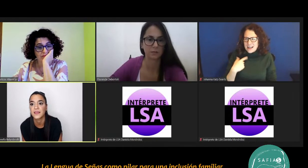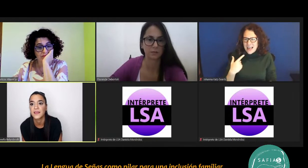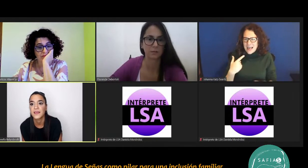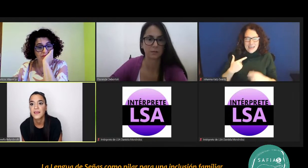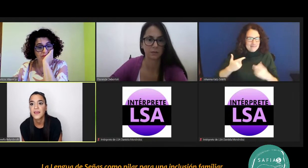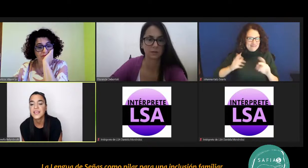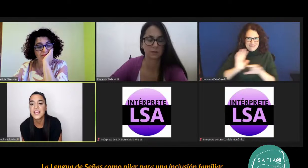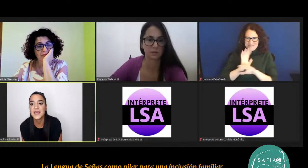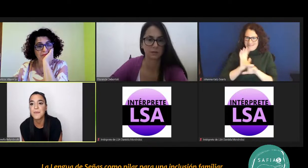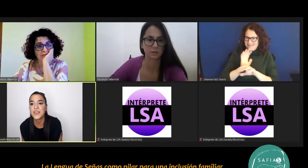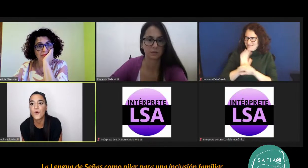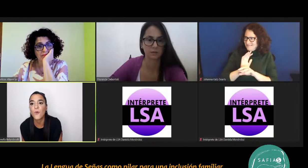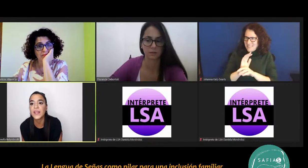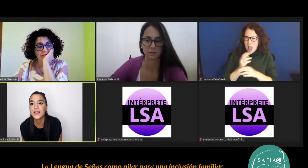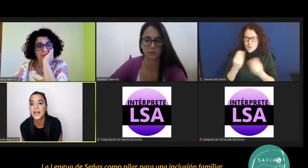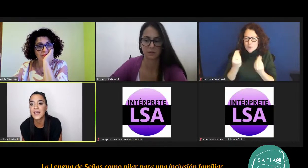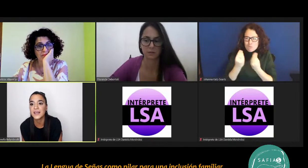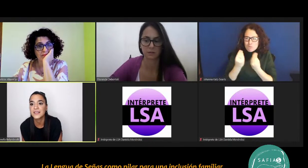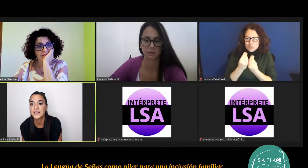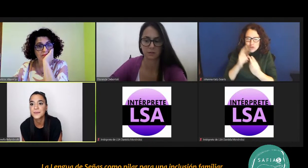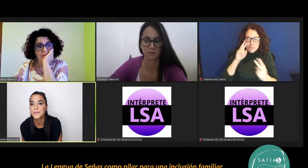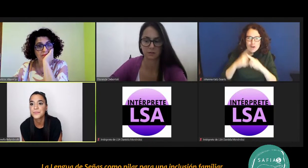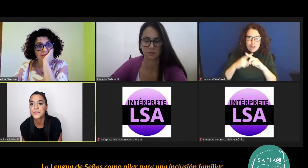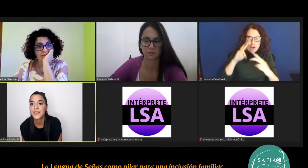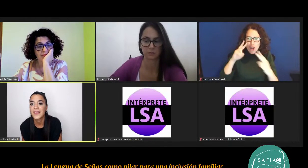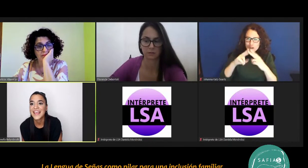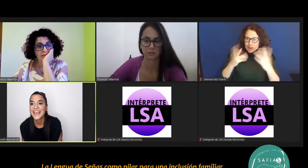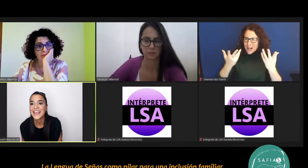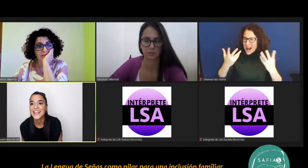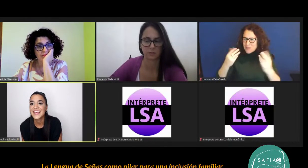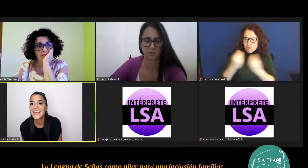universidad. Y ahí me di cuenta